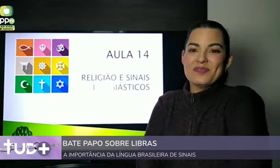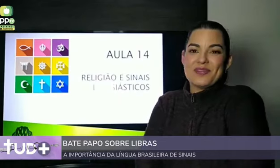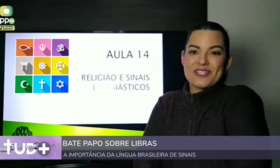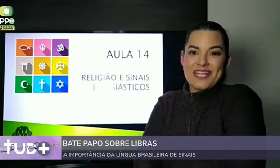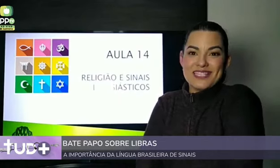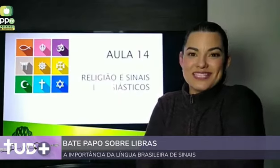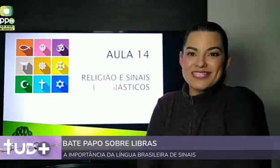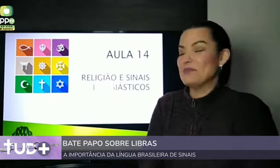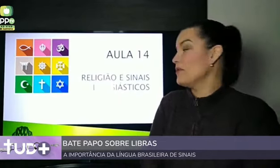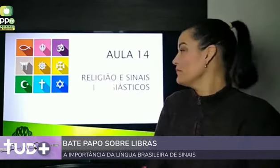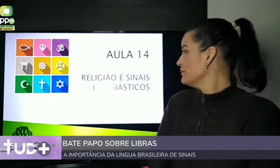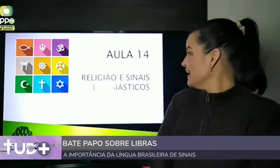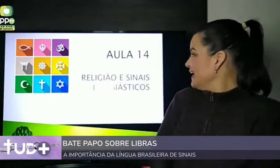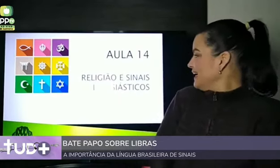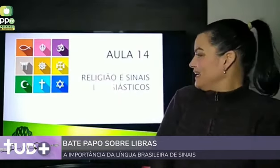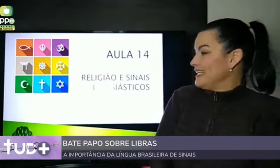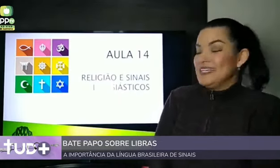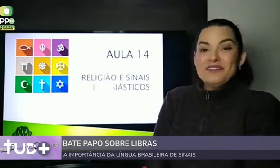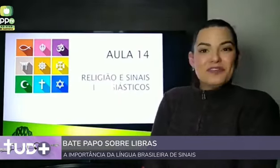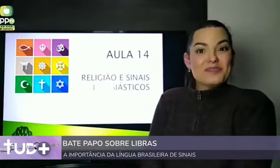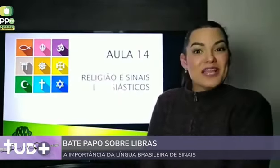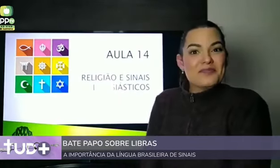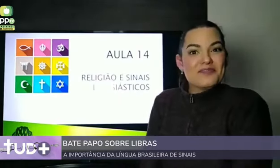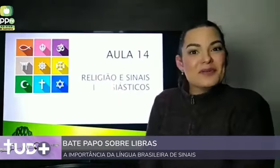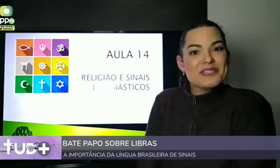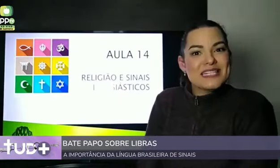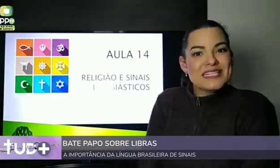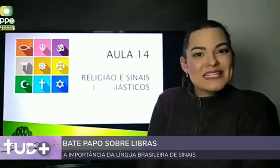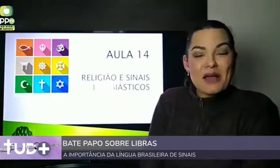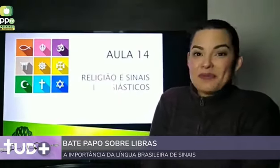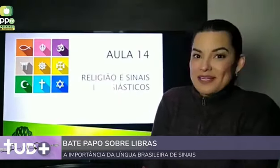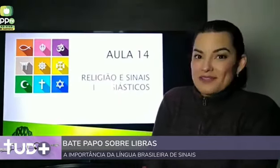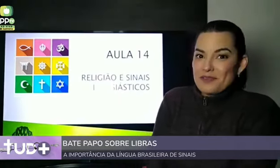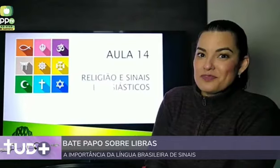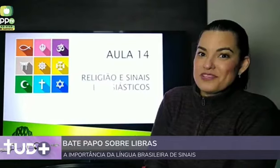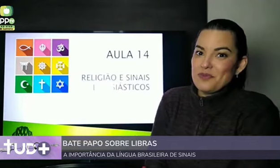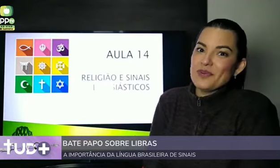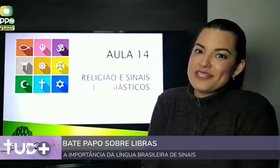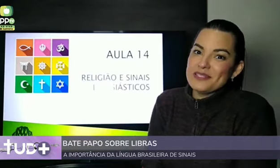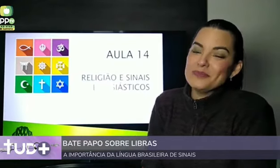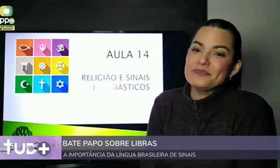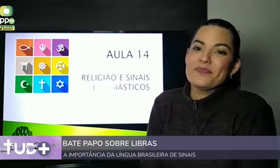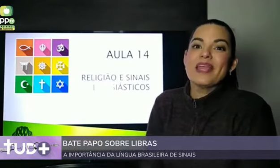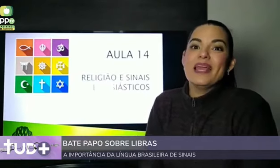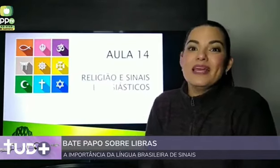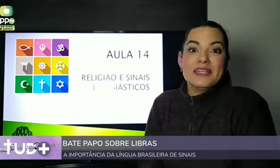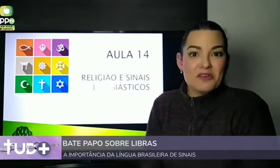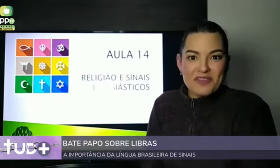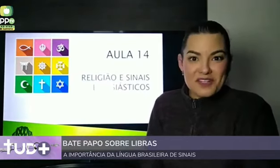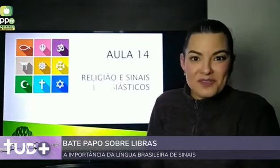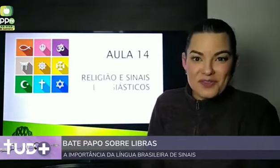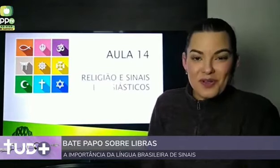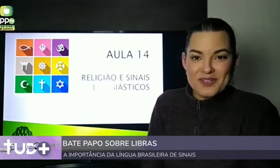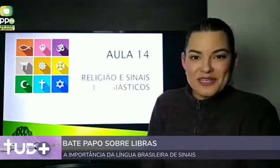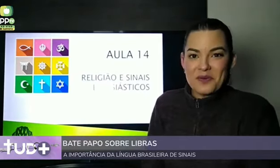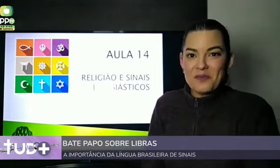um curso, olha, aulas, né? Ensinando religião e sinais. Por quê? Quem você gostaria,